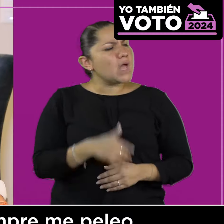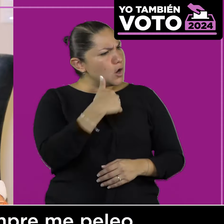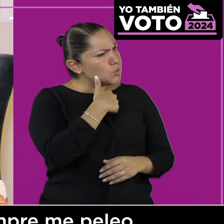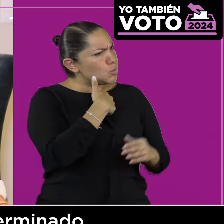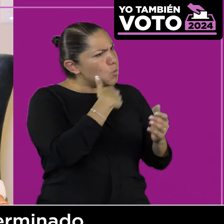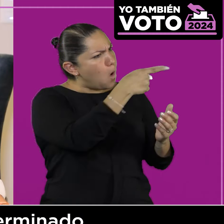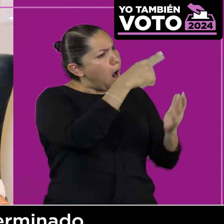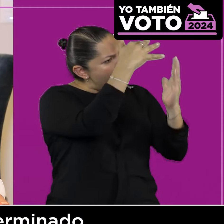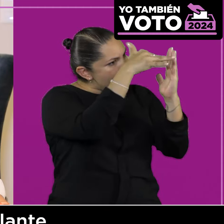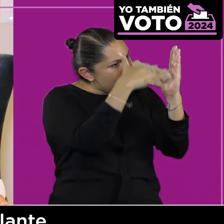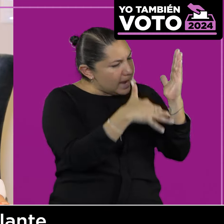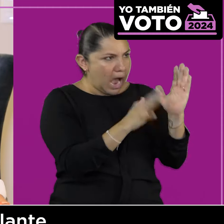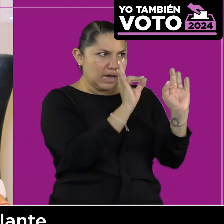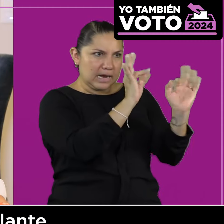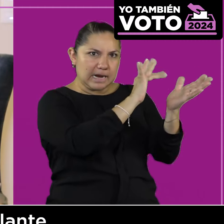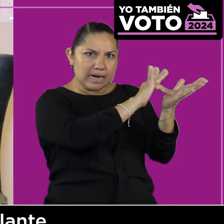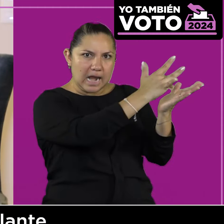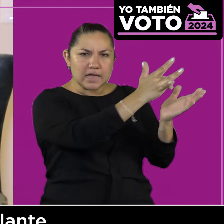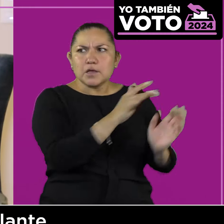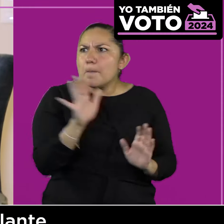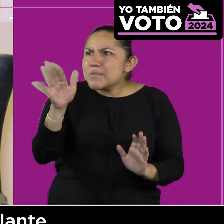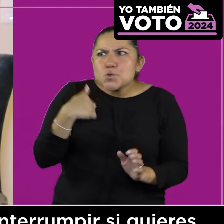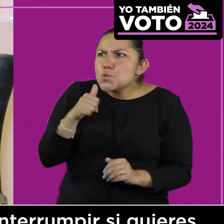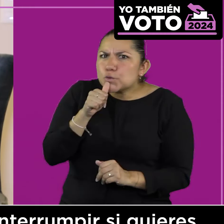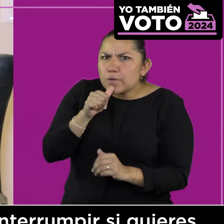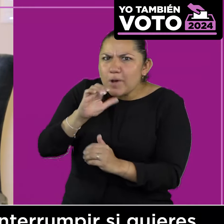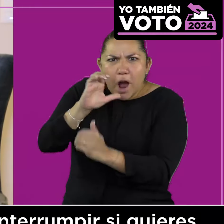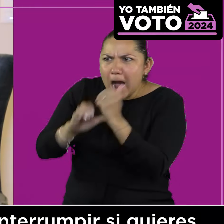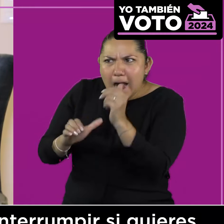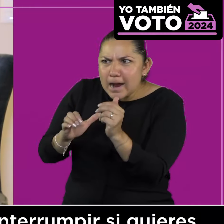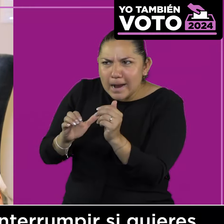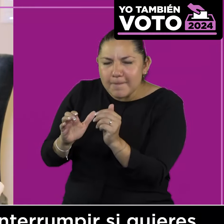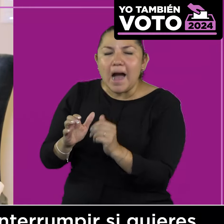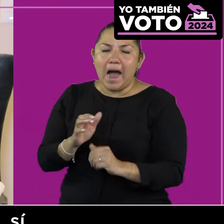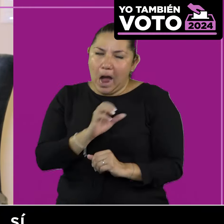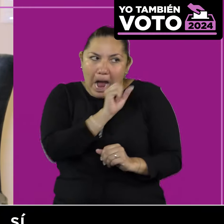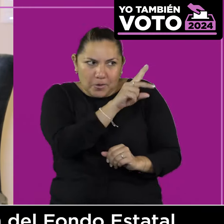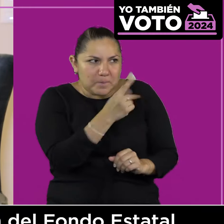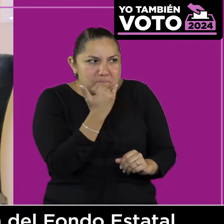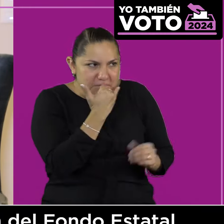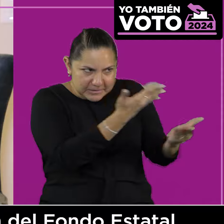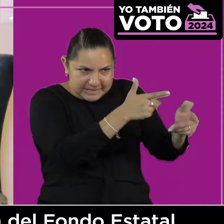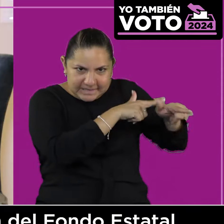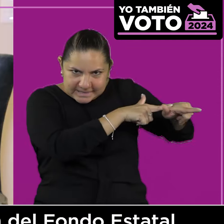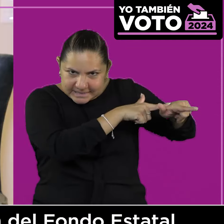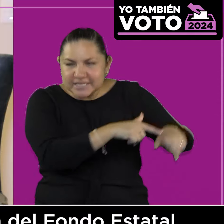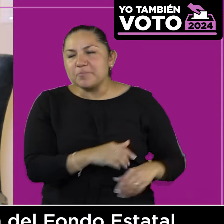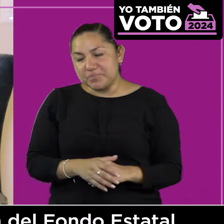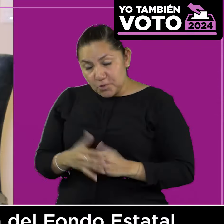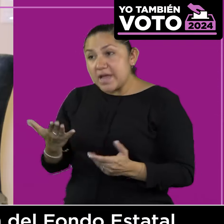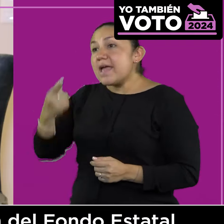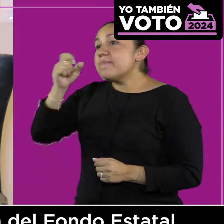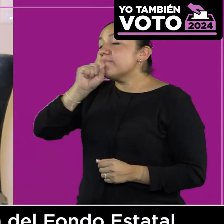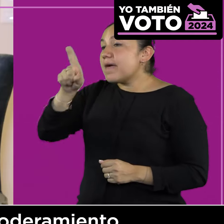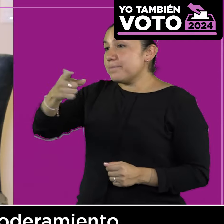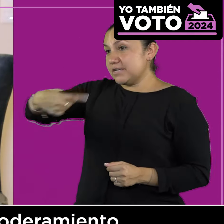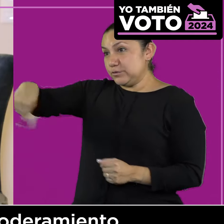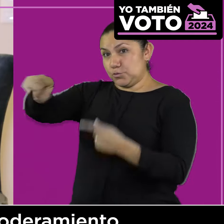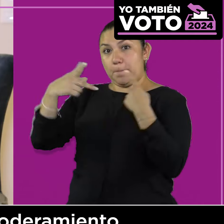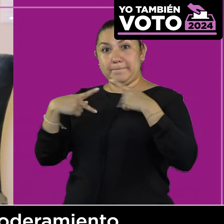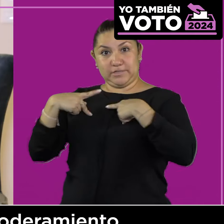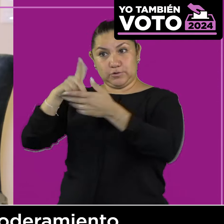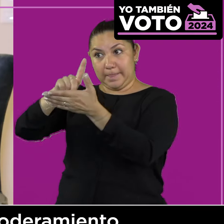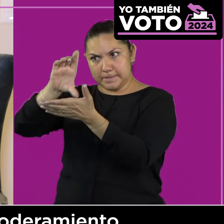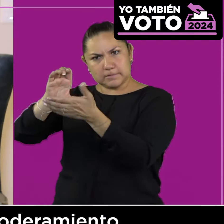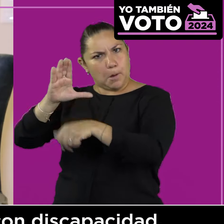yo siempre me peleo no terminado adelante pero sí me puedes interrumpir si quieres bueno la creación del fondo Estatal para el